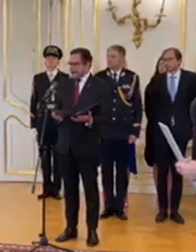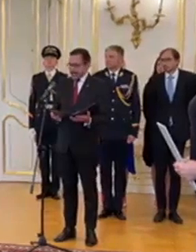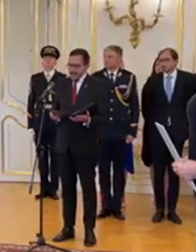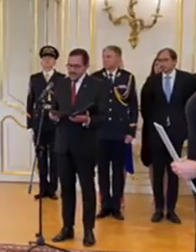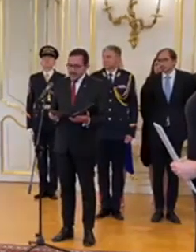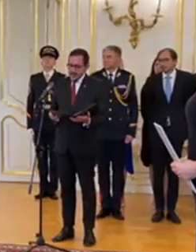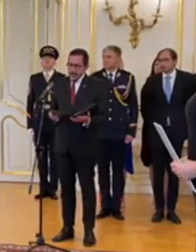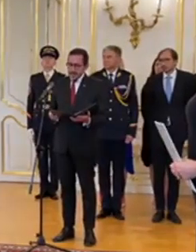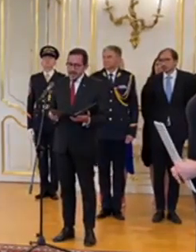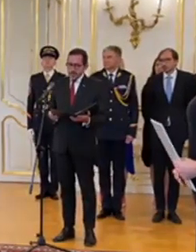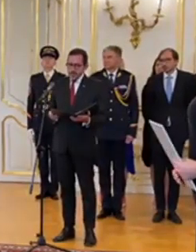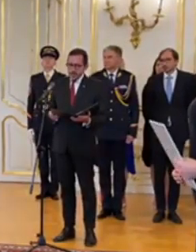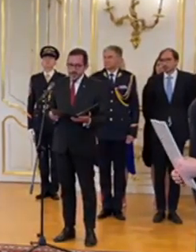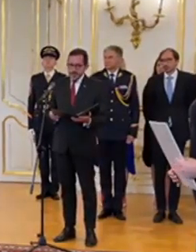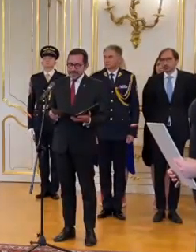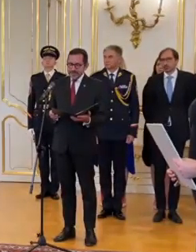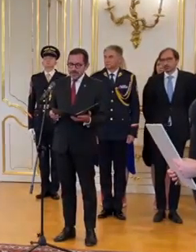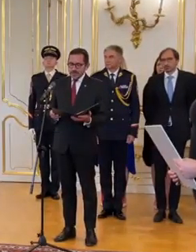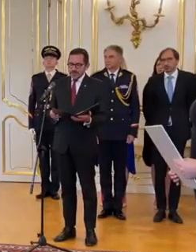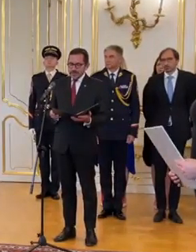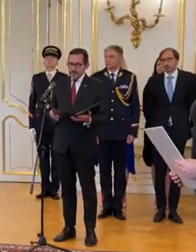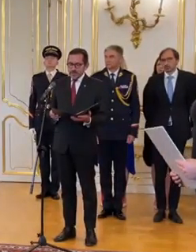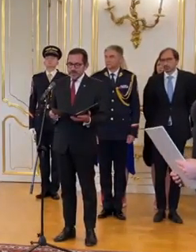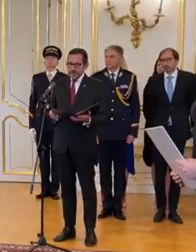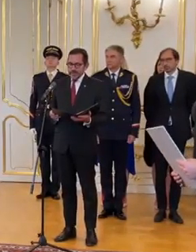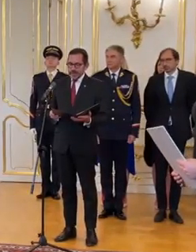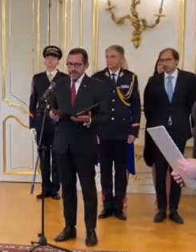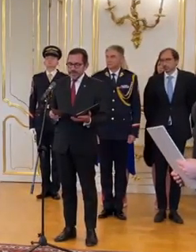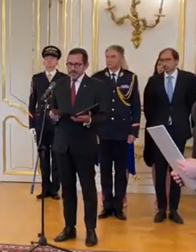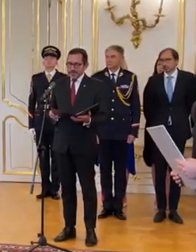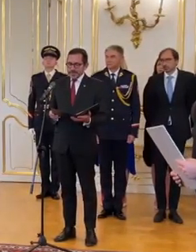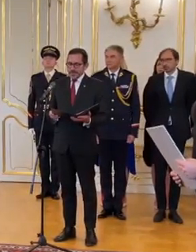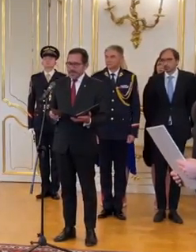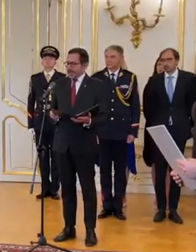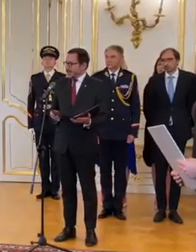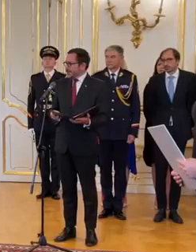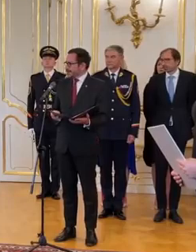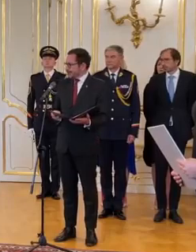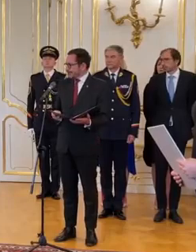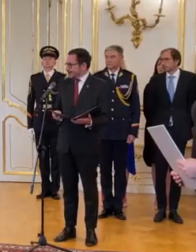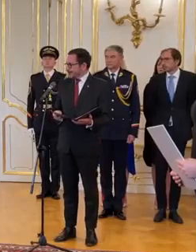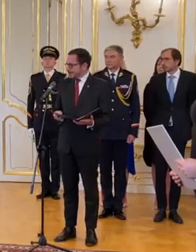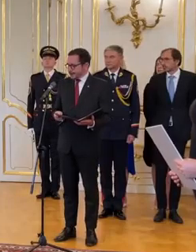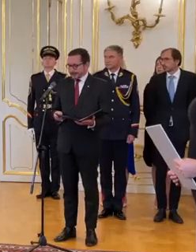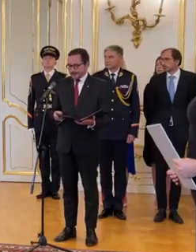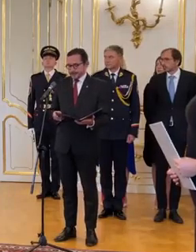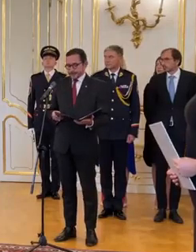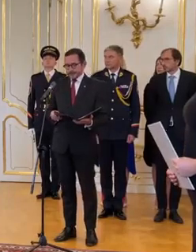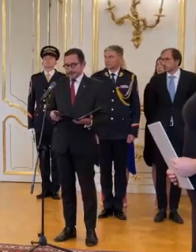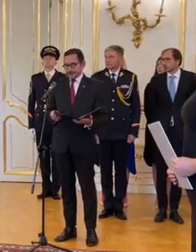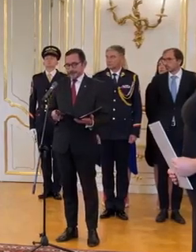Eduarda Hegera, aby predstúpil pred prezidentku Slovenskej republiky a prevzal z jej rúk dekrét.